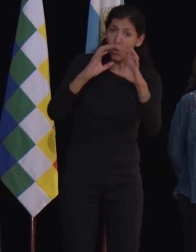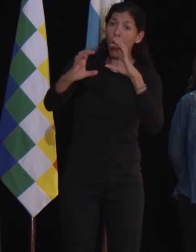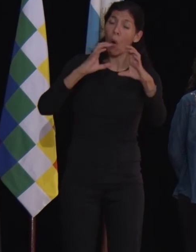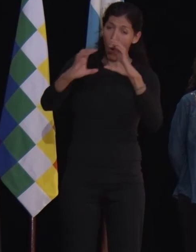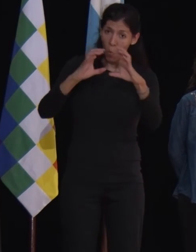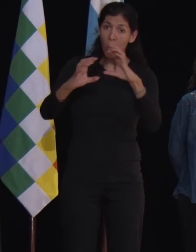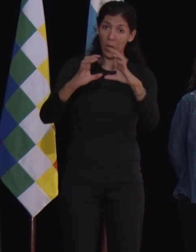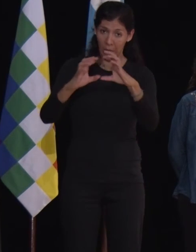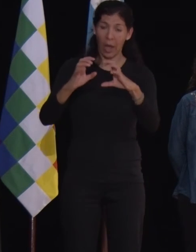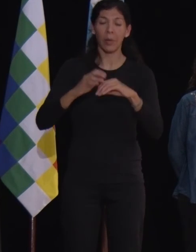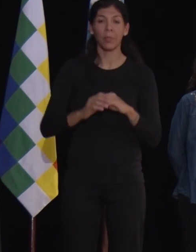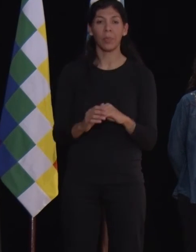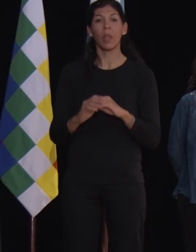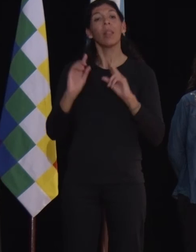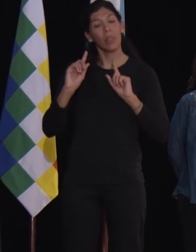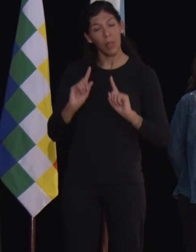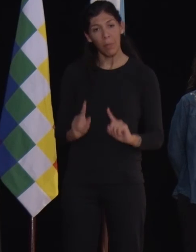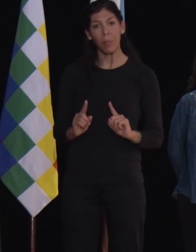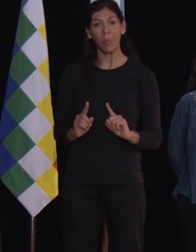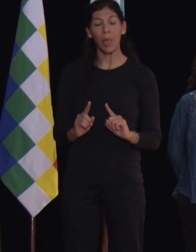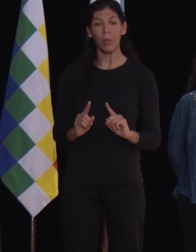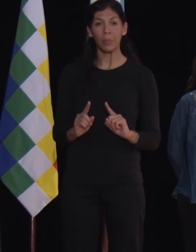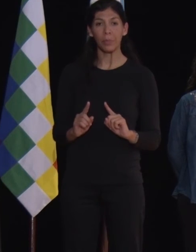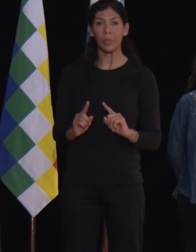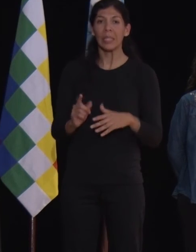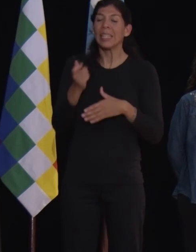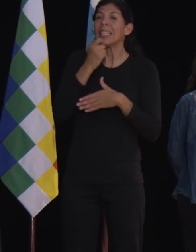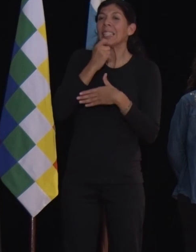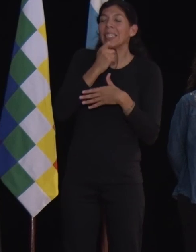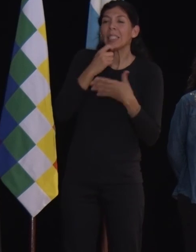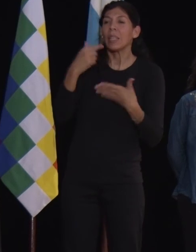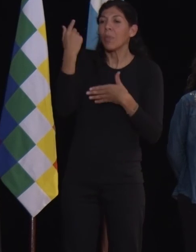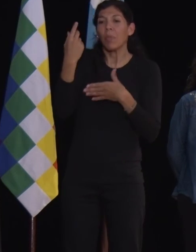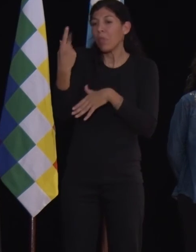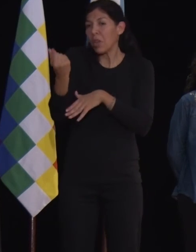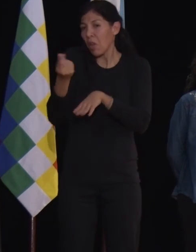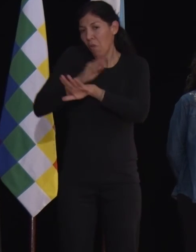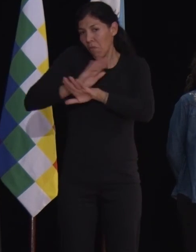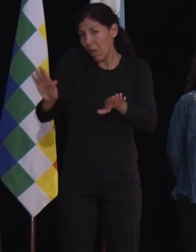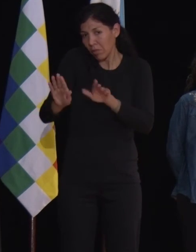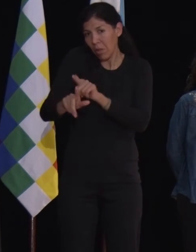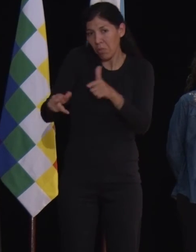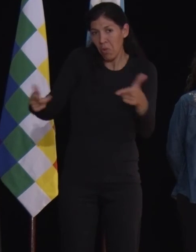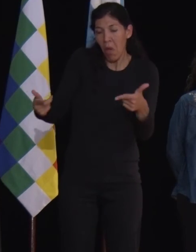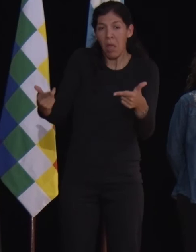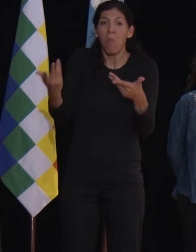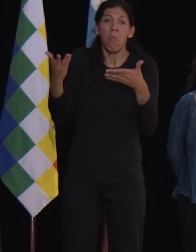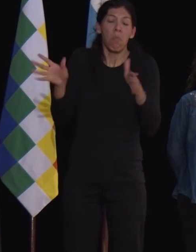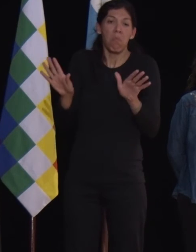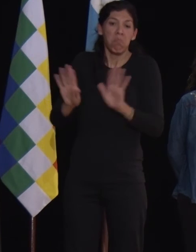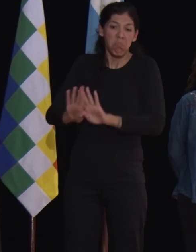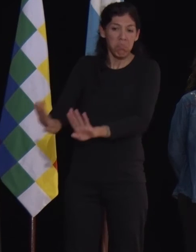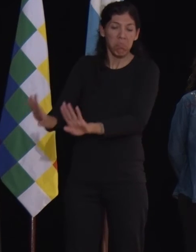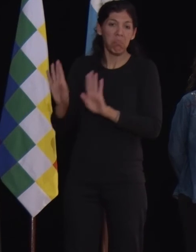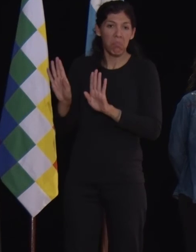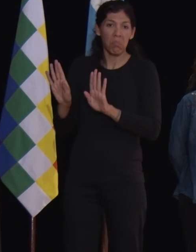otros tipos de recursos cuando desaparecen recursos materiales quizás no sucede nada en este